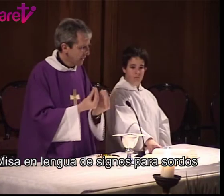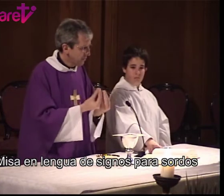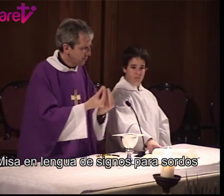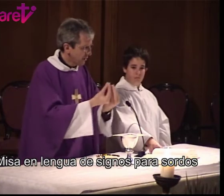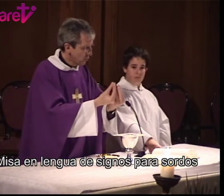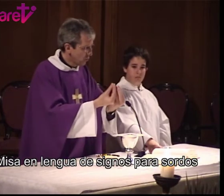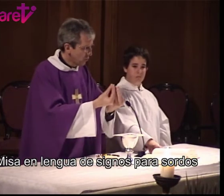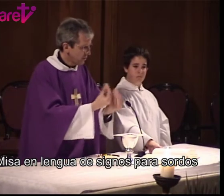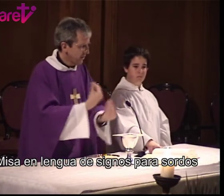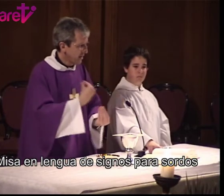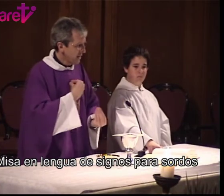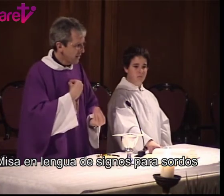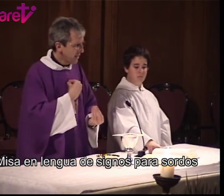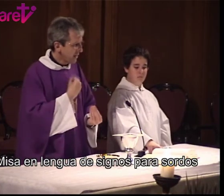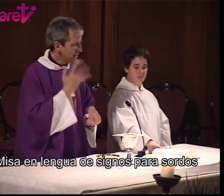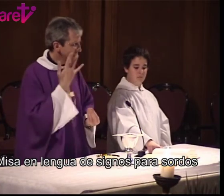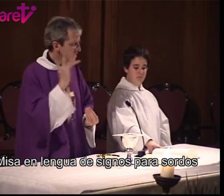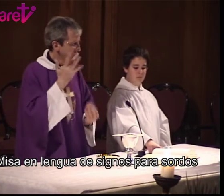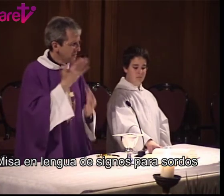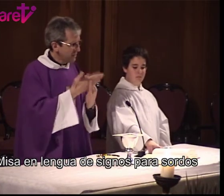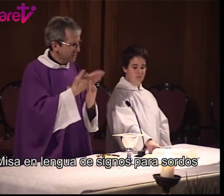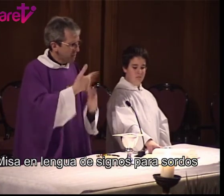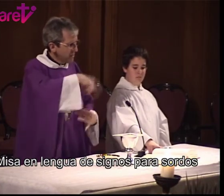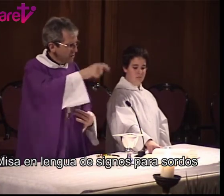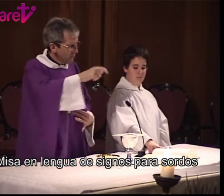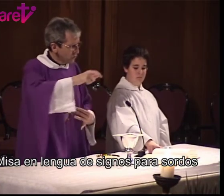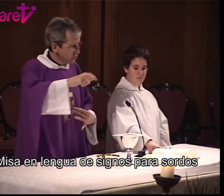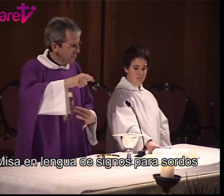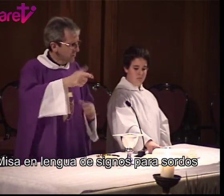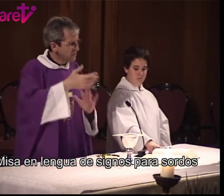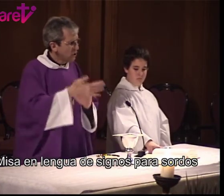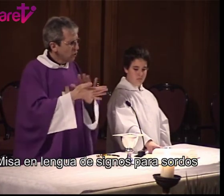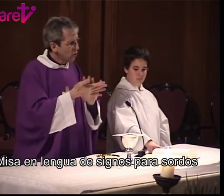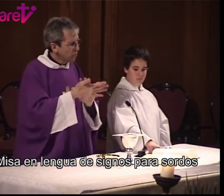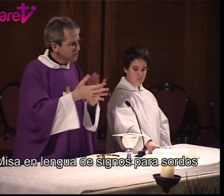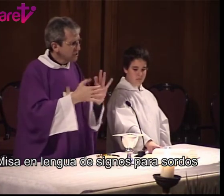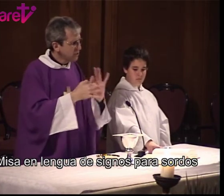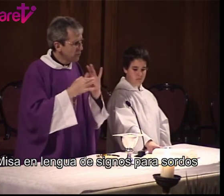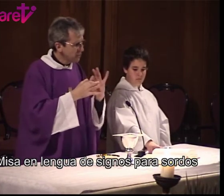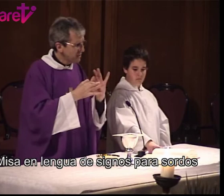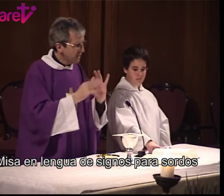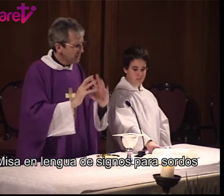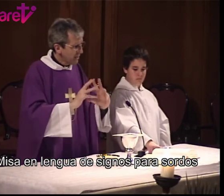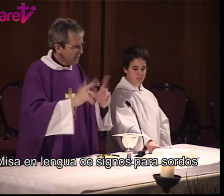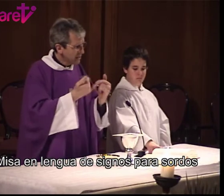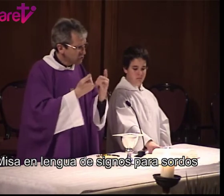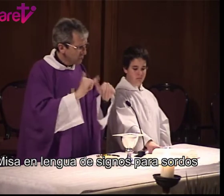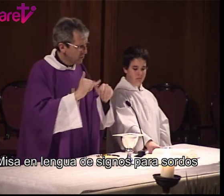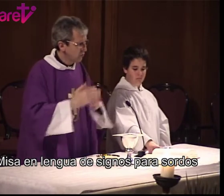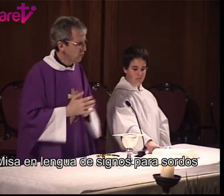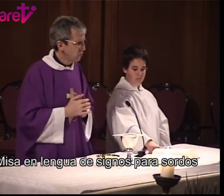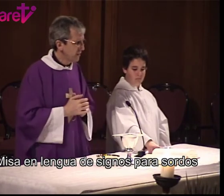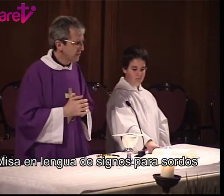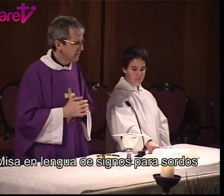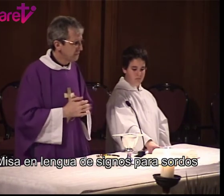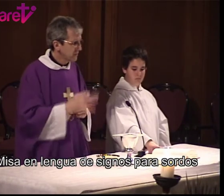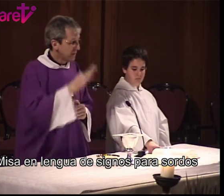de la concordia y la Iglesia resplandezca en medio de los hombres como signo de unidad e instrumento de tu paz. Que